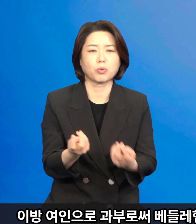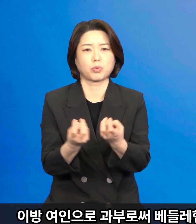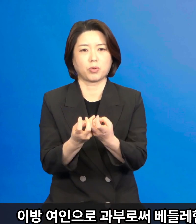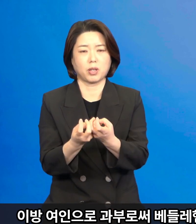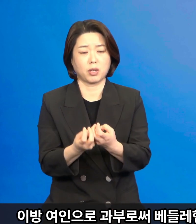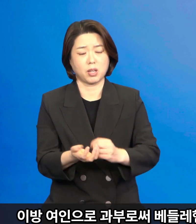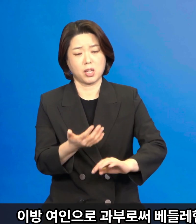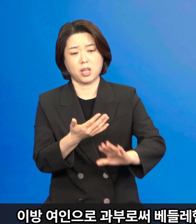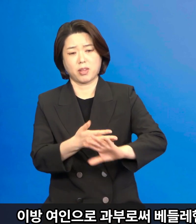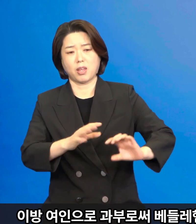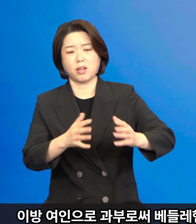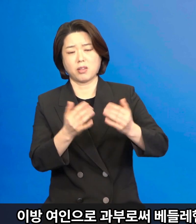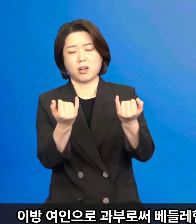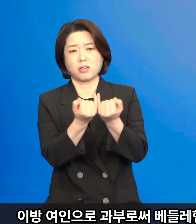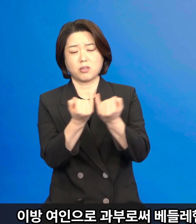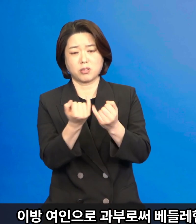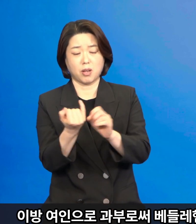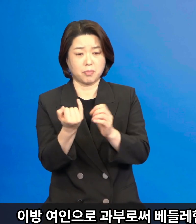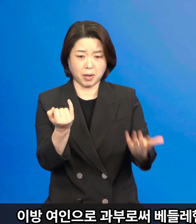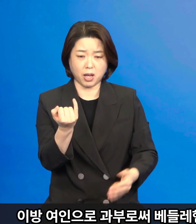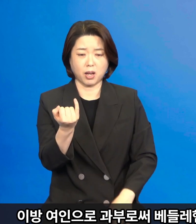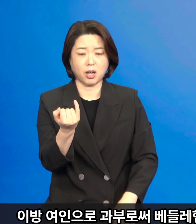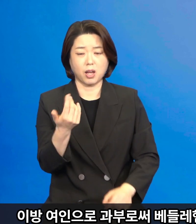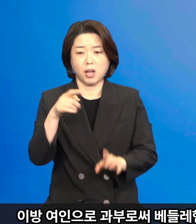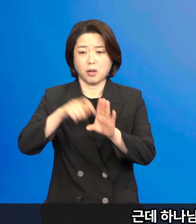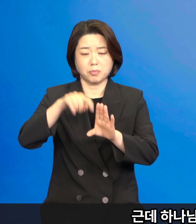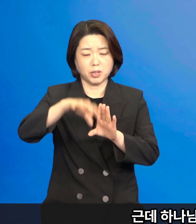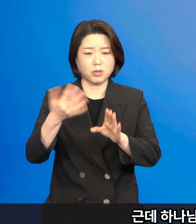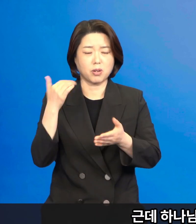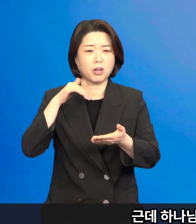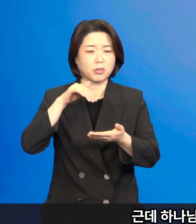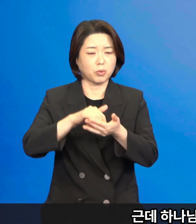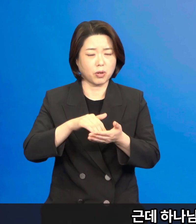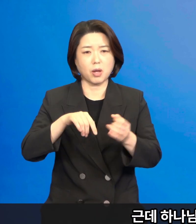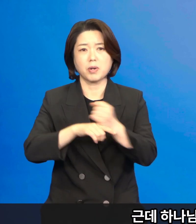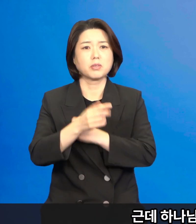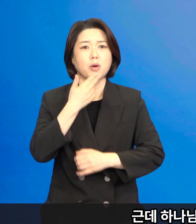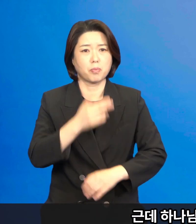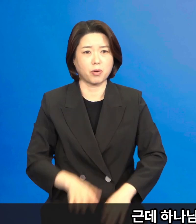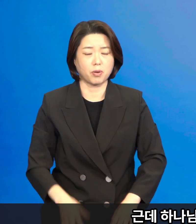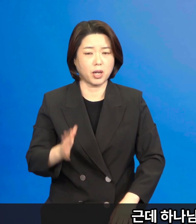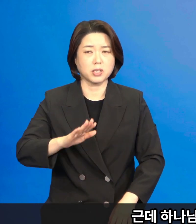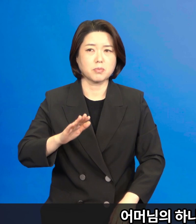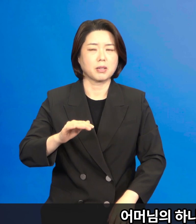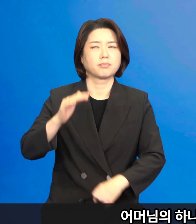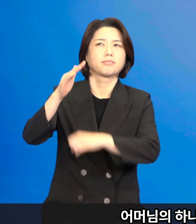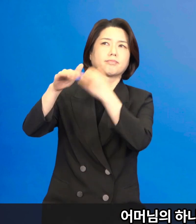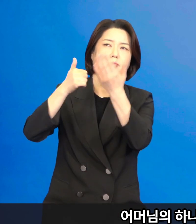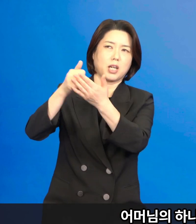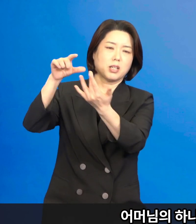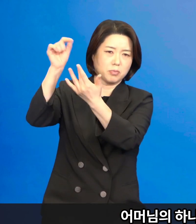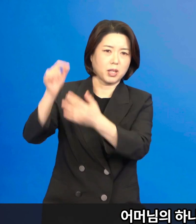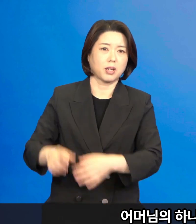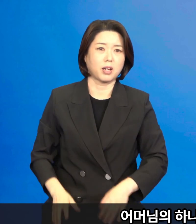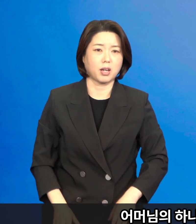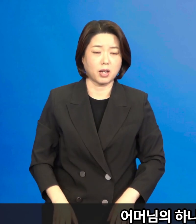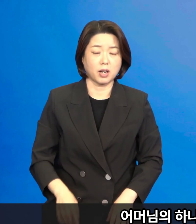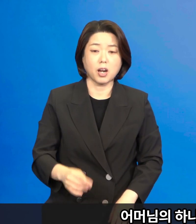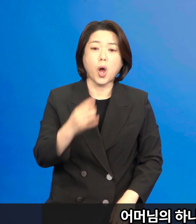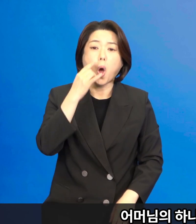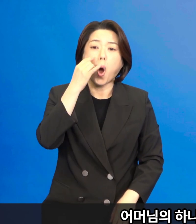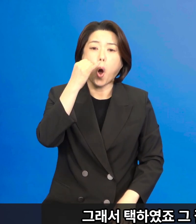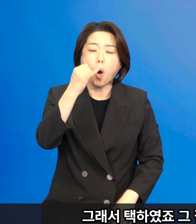여인으로 과부로서 베들레헴에 돌아가면 별로 의미가 없어 보였어요. 근데 하나님을 택하겠다 이거. 어머님이 하나님을